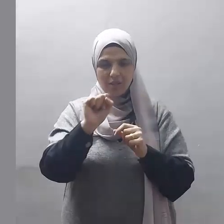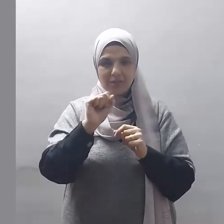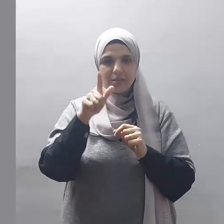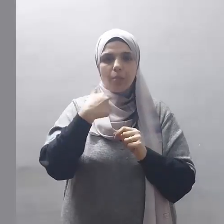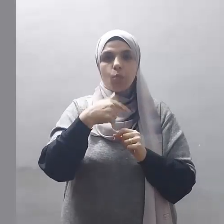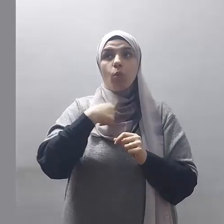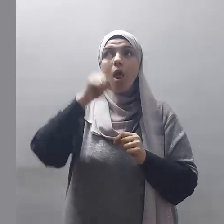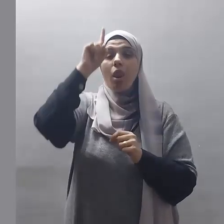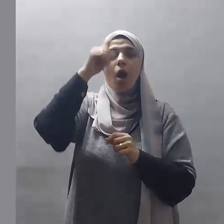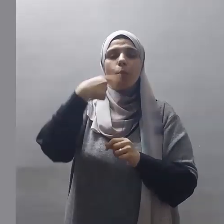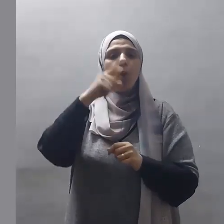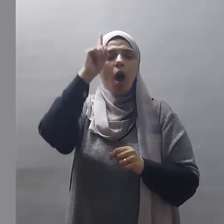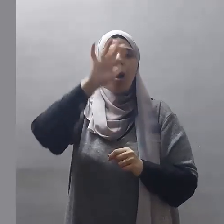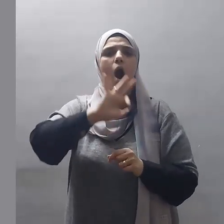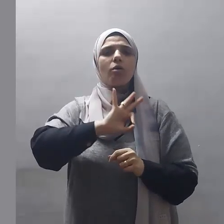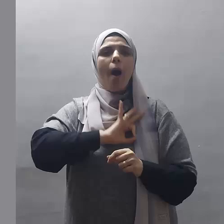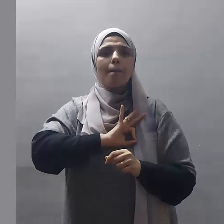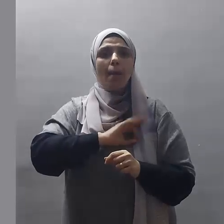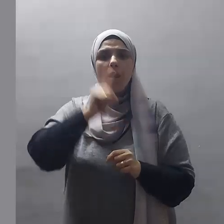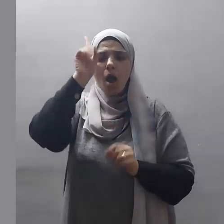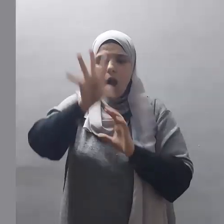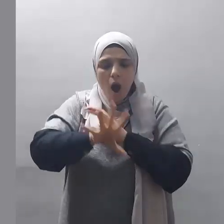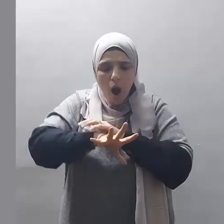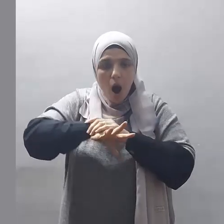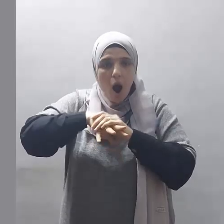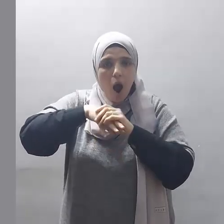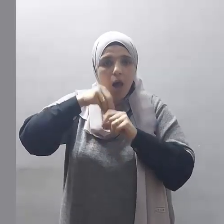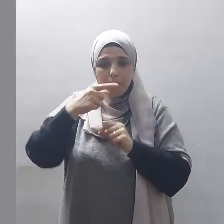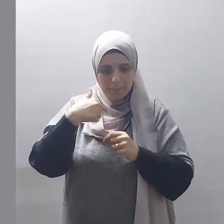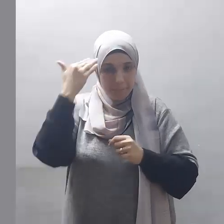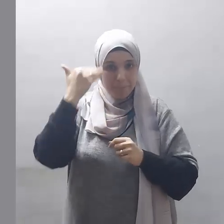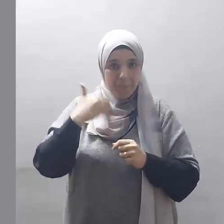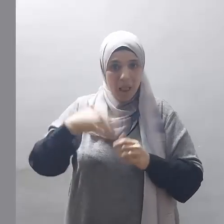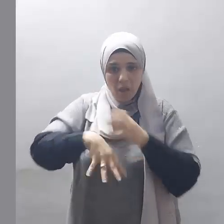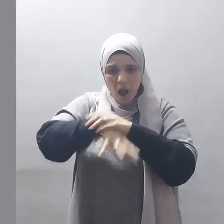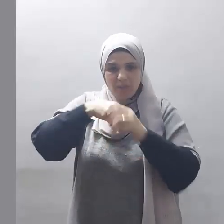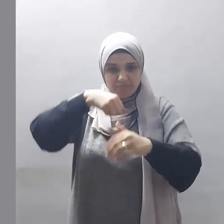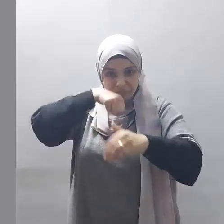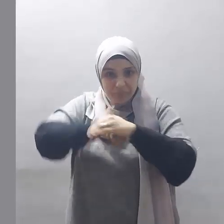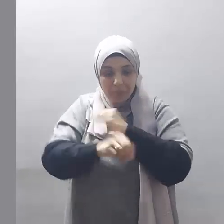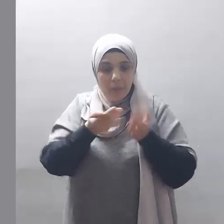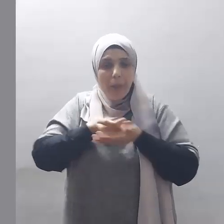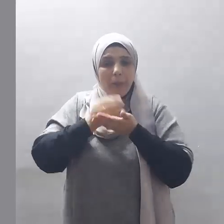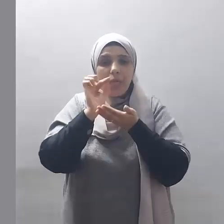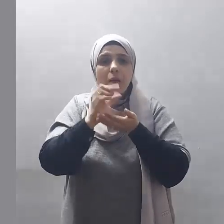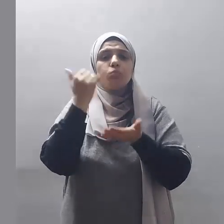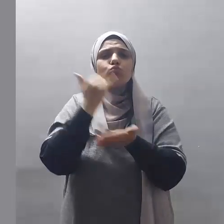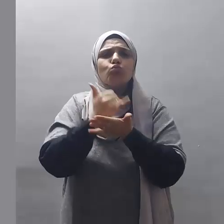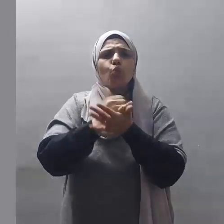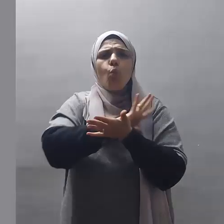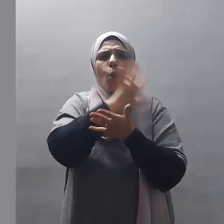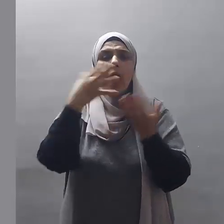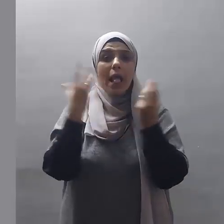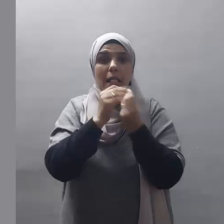الرحمن خلقت الرحم وشققت لها اسما من اسمي فمن وصلها وصلته ومن